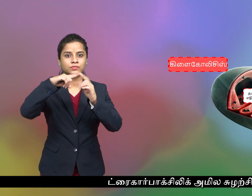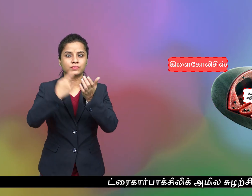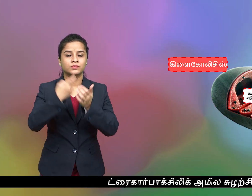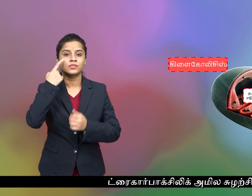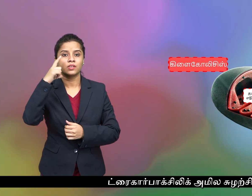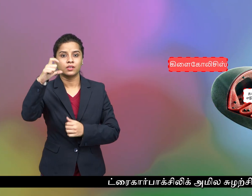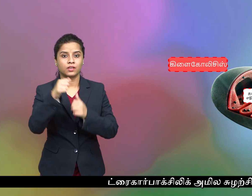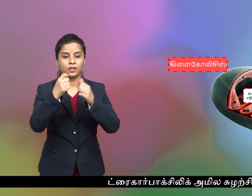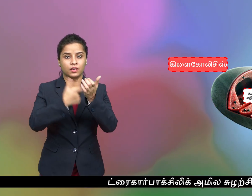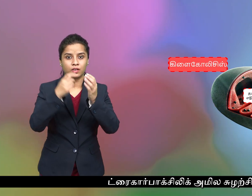ட்ரைகார்பாக்சிலிக் அமில சுழற்சி.